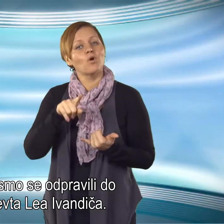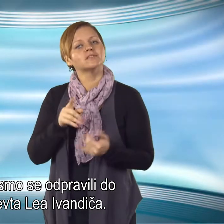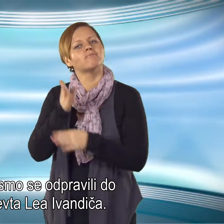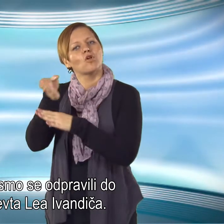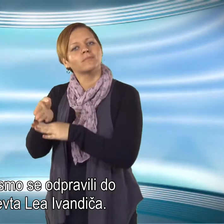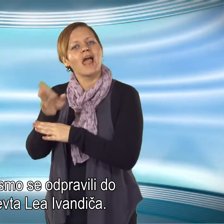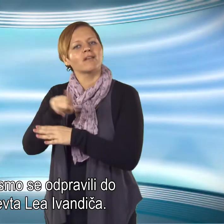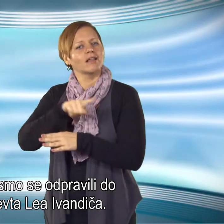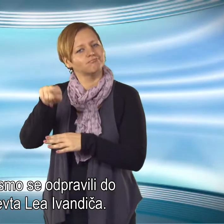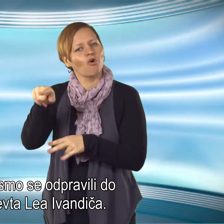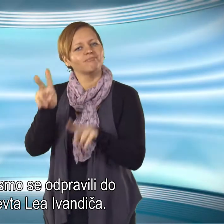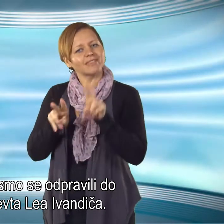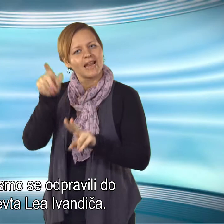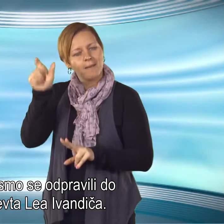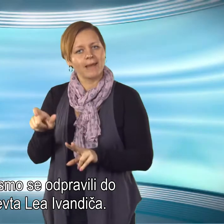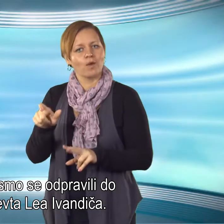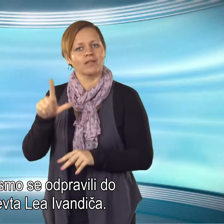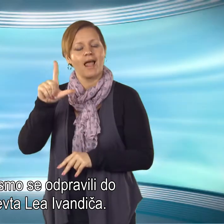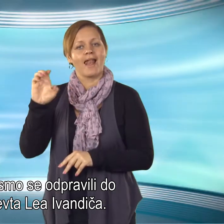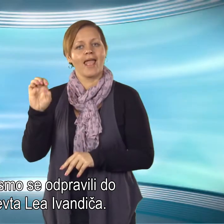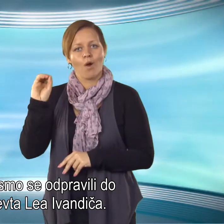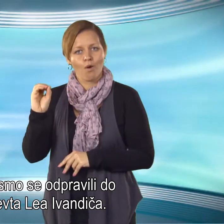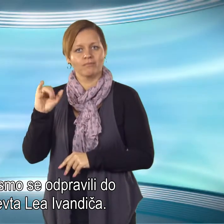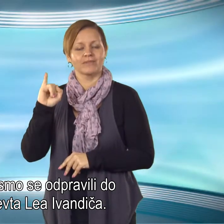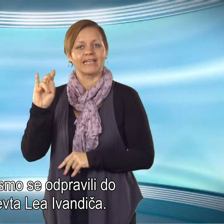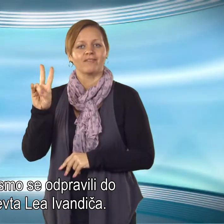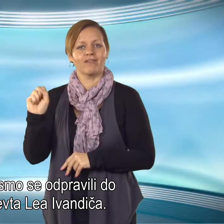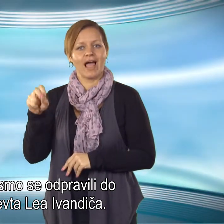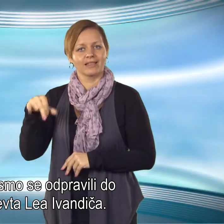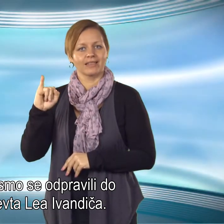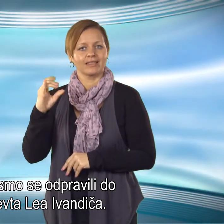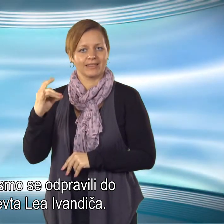Tokrat smo se odpravili do terapevta Leja Ivandiča.